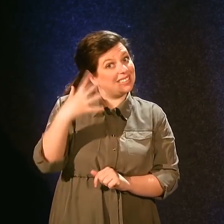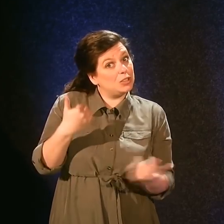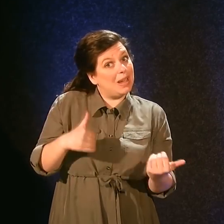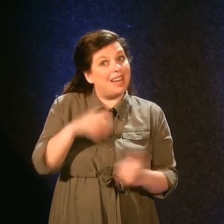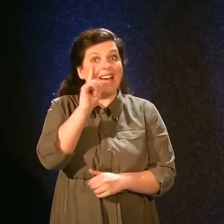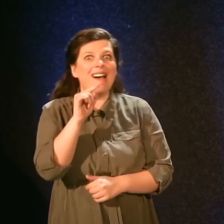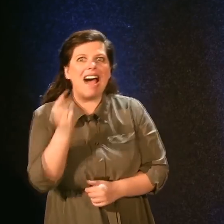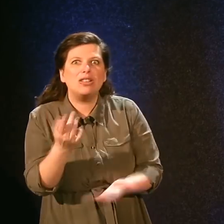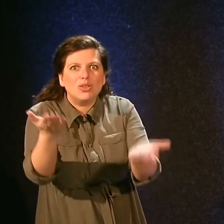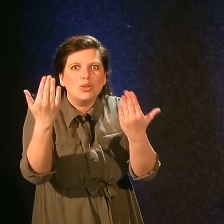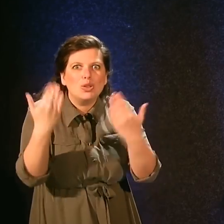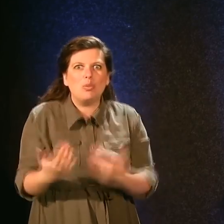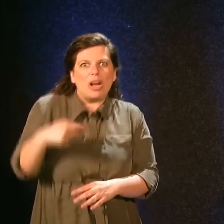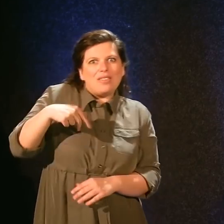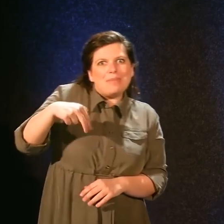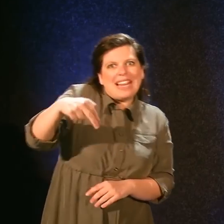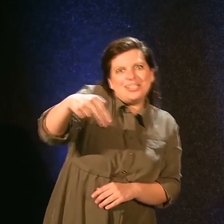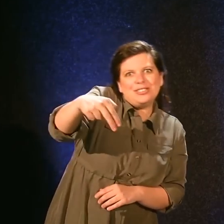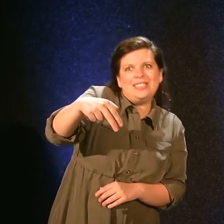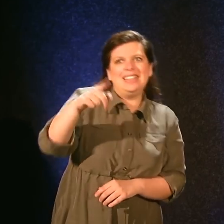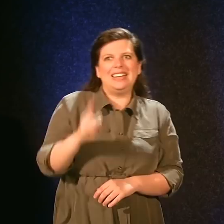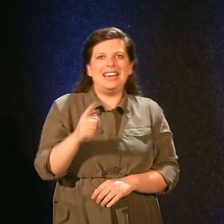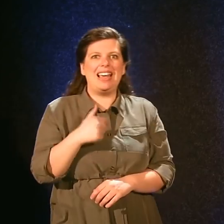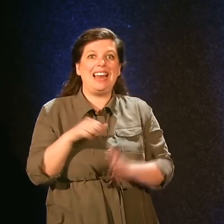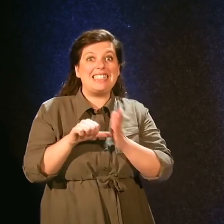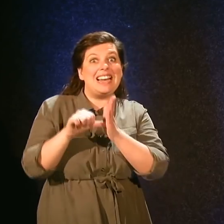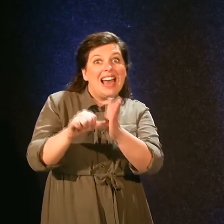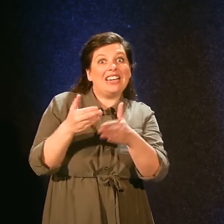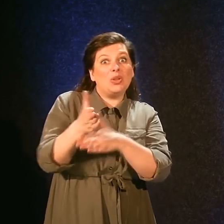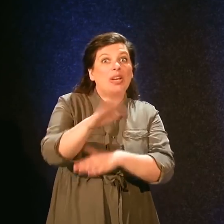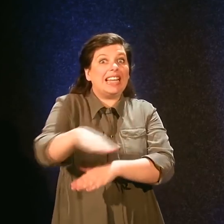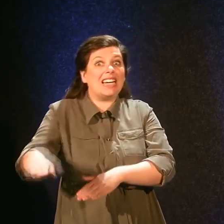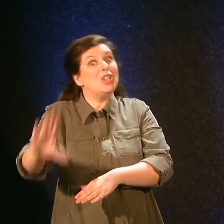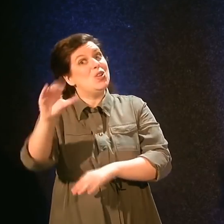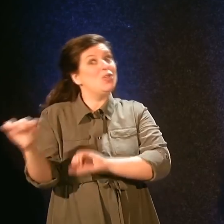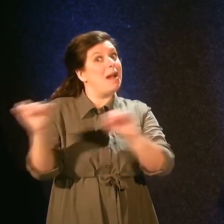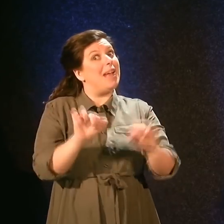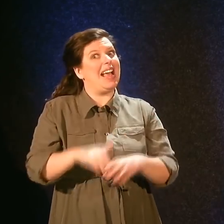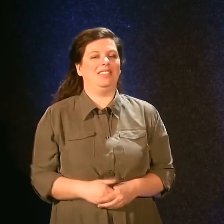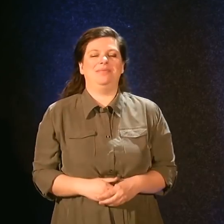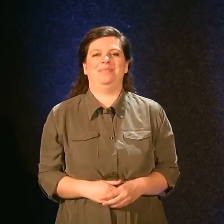Ouders, kom ook even in de benen. En laat je leiden door je kinderen. Doe maar mee.